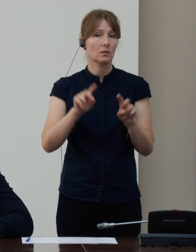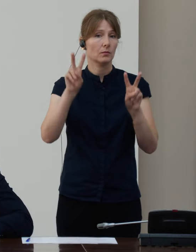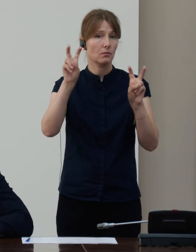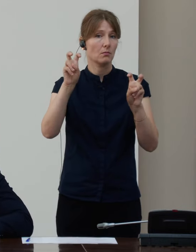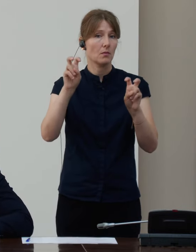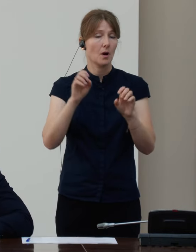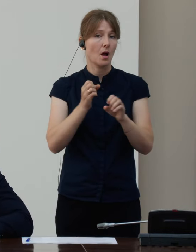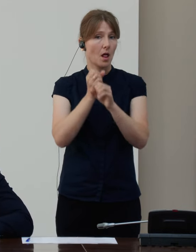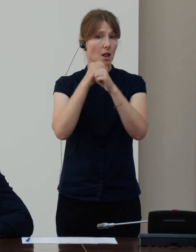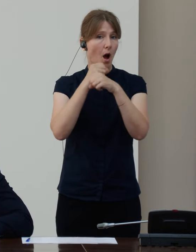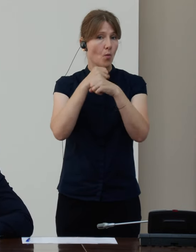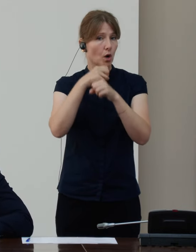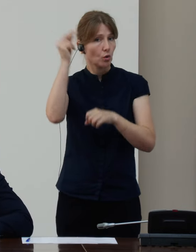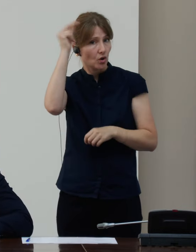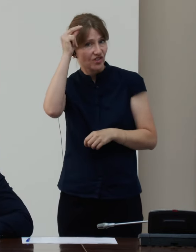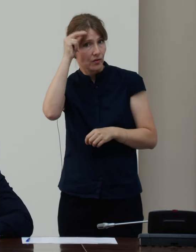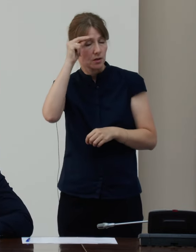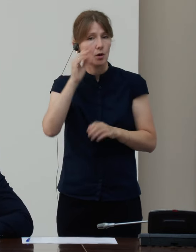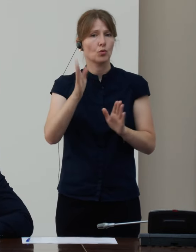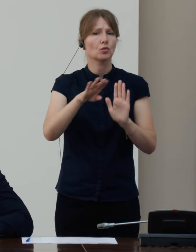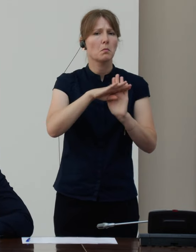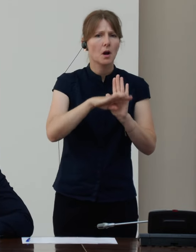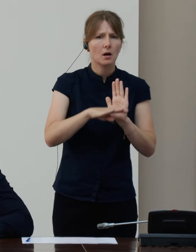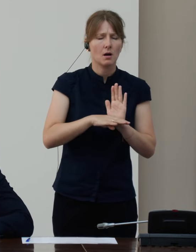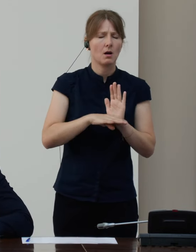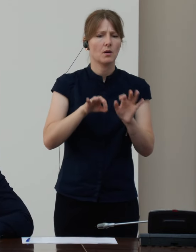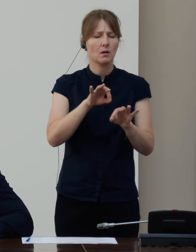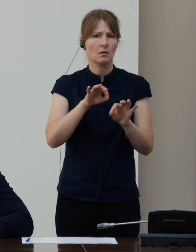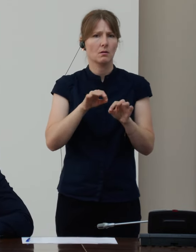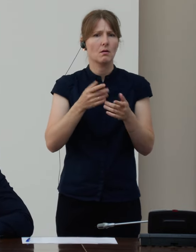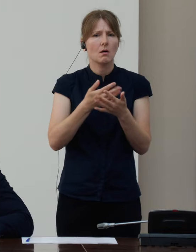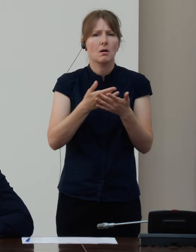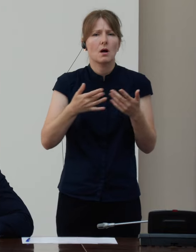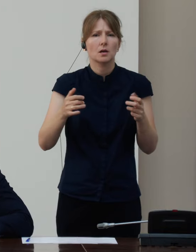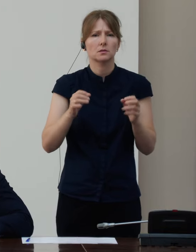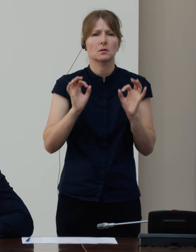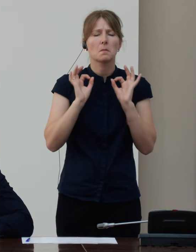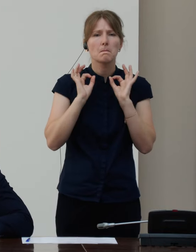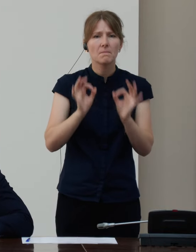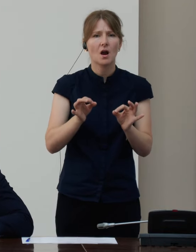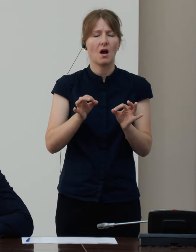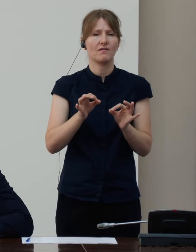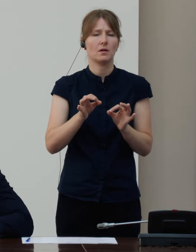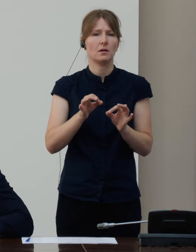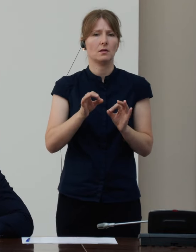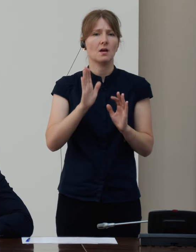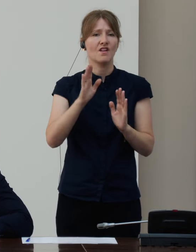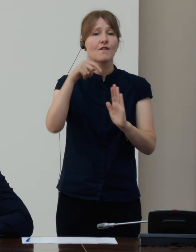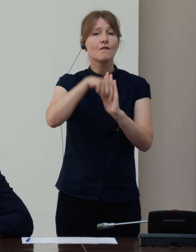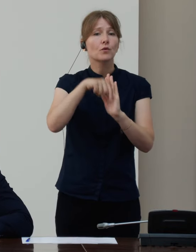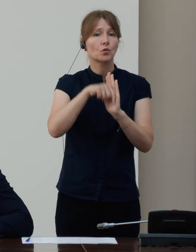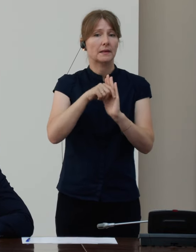crea programe, curricule, vom dezvolta competențele în interiorul